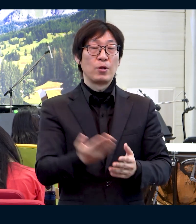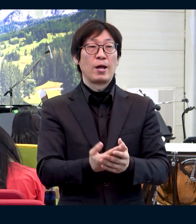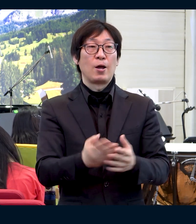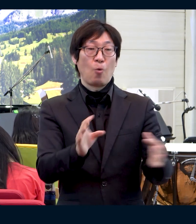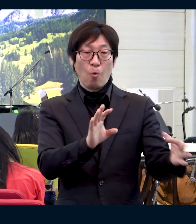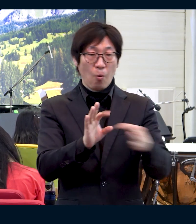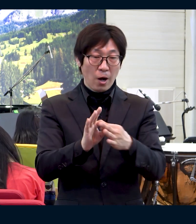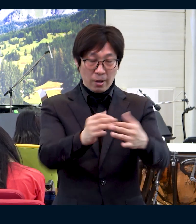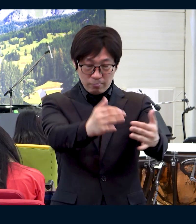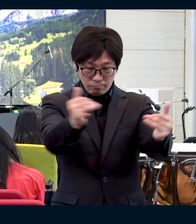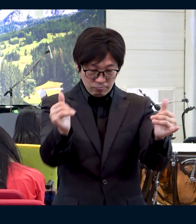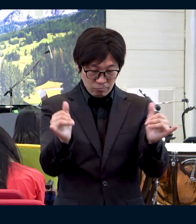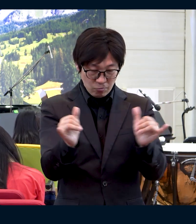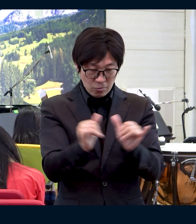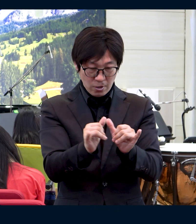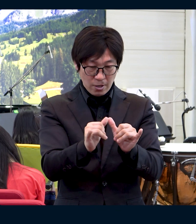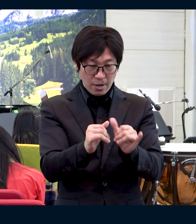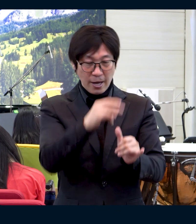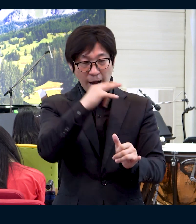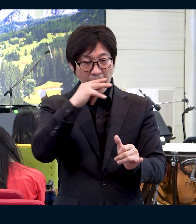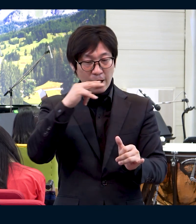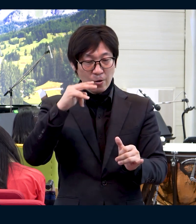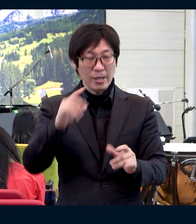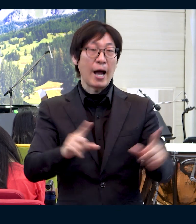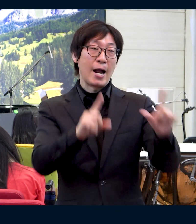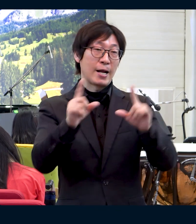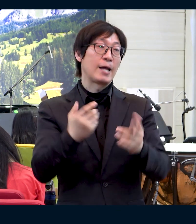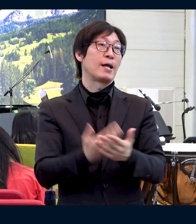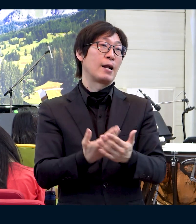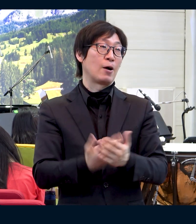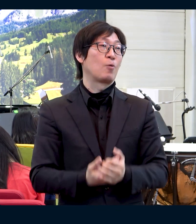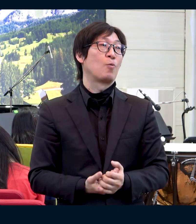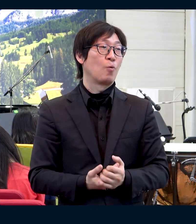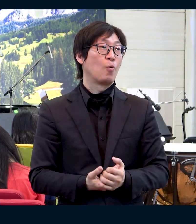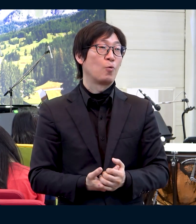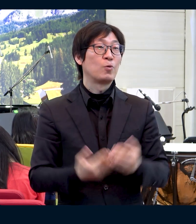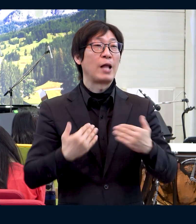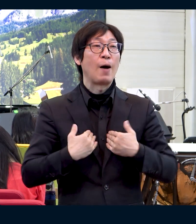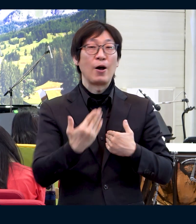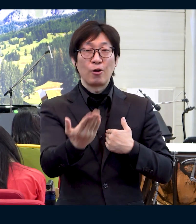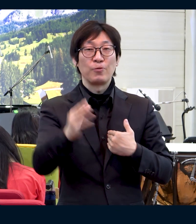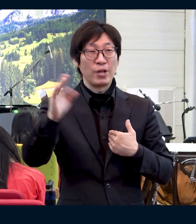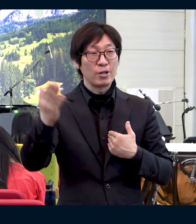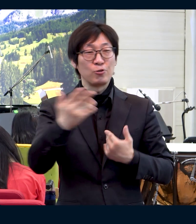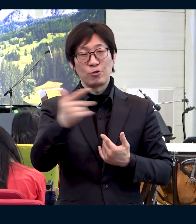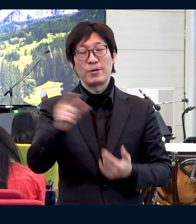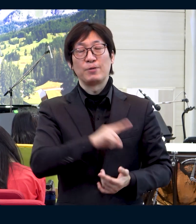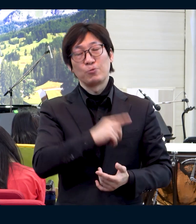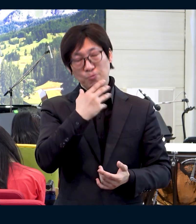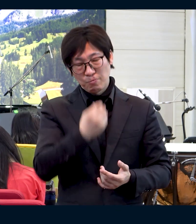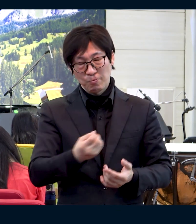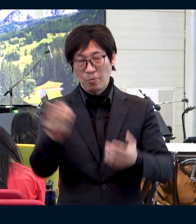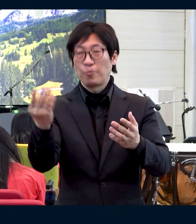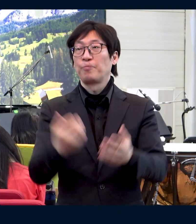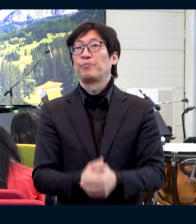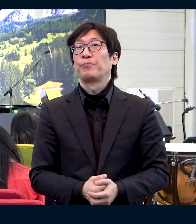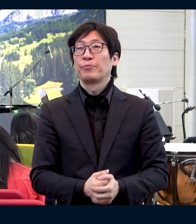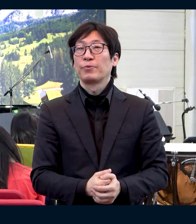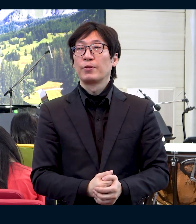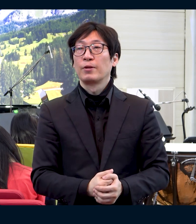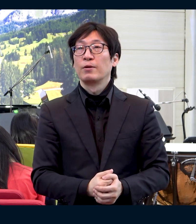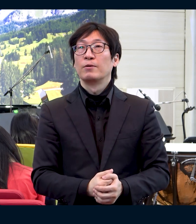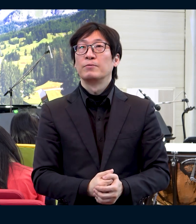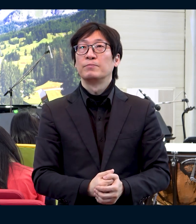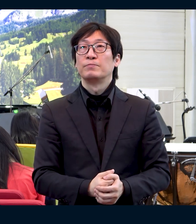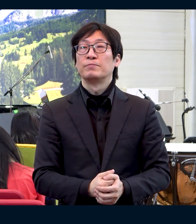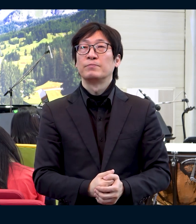속한 다양한 공동체 속에서도 향기로운 삶을 살아갈 수 있는 저와 여러분들이 되시기를 주님의 이름으로 축원합니다.